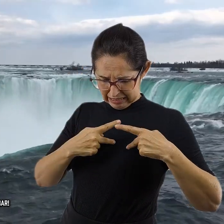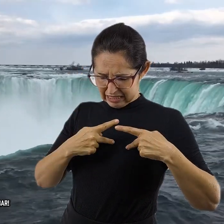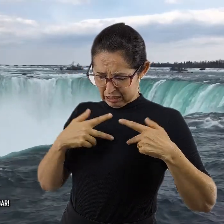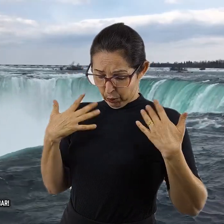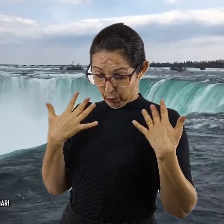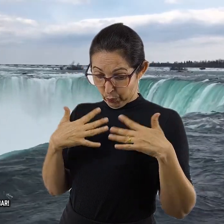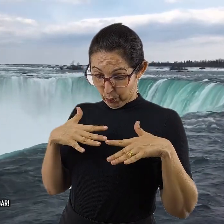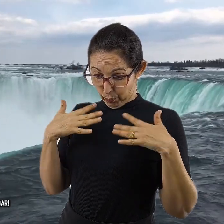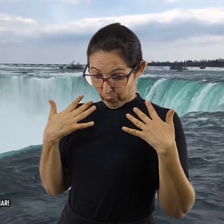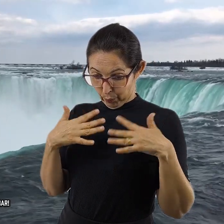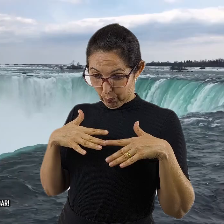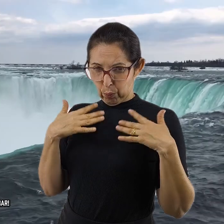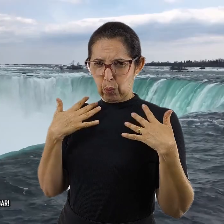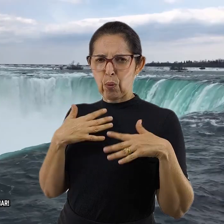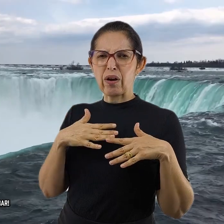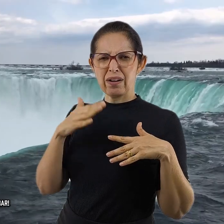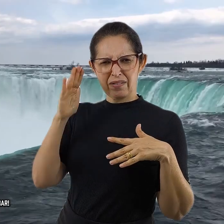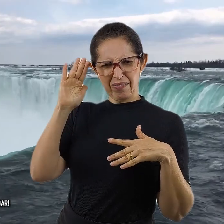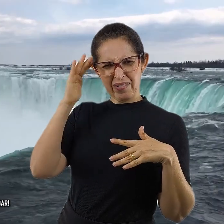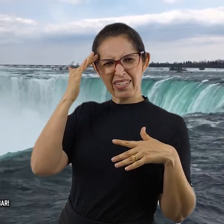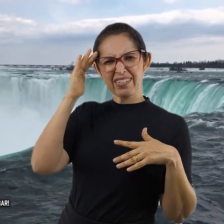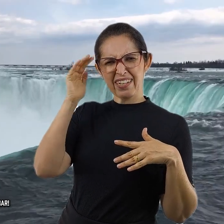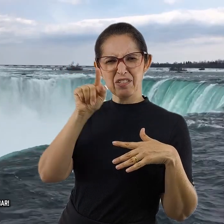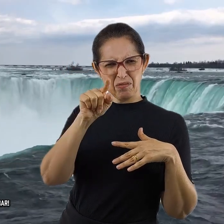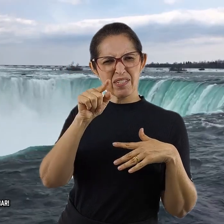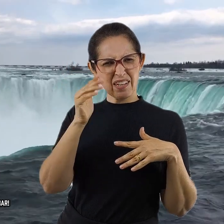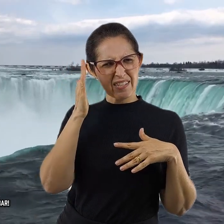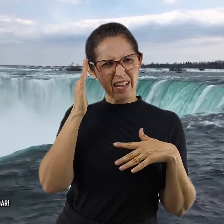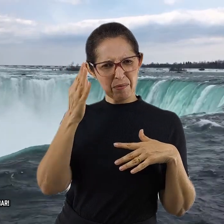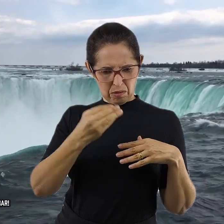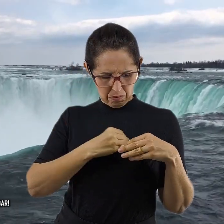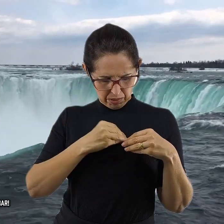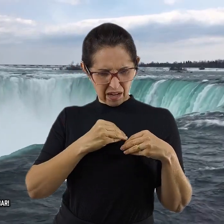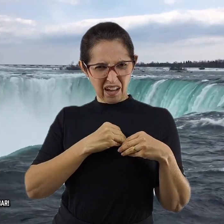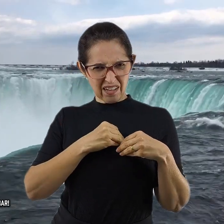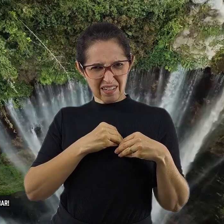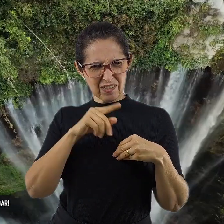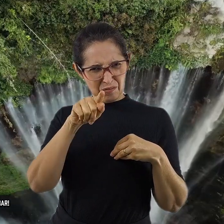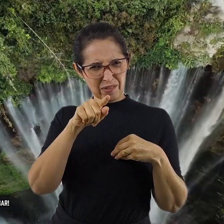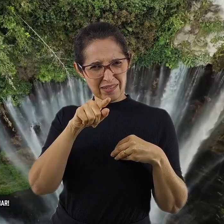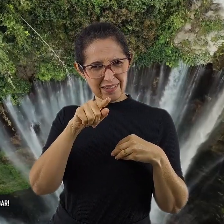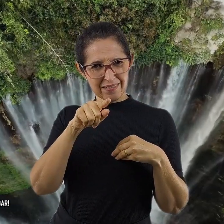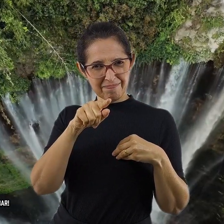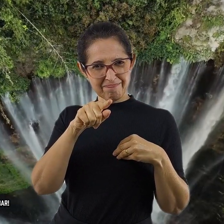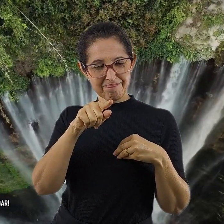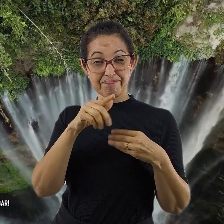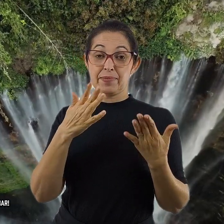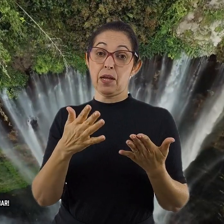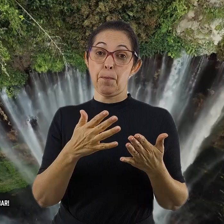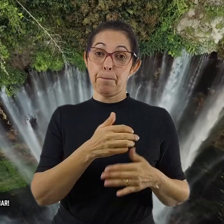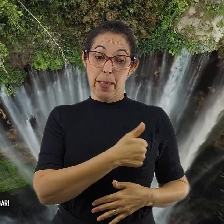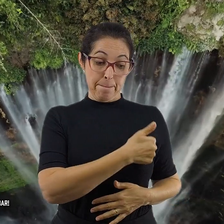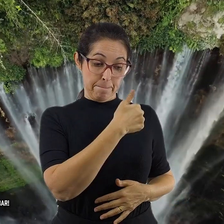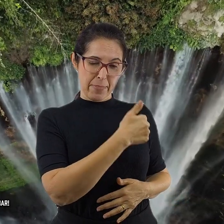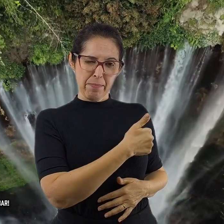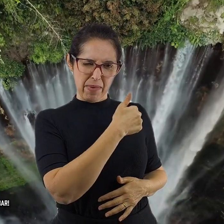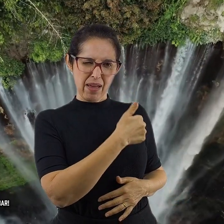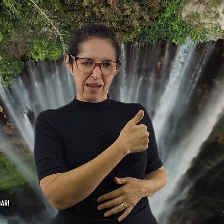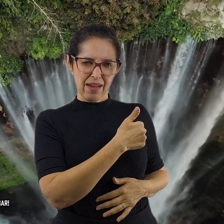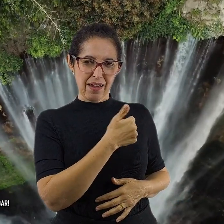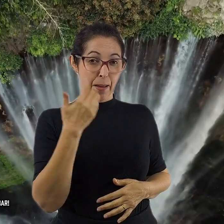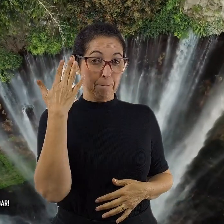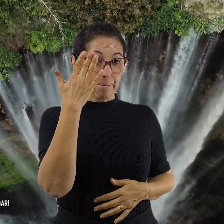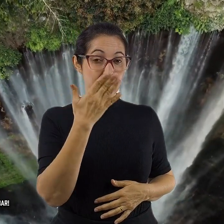Quando o homem entende o que é o pecado. Você vê, a primeira grande mensagem que